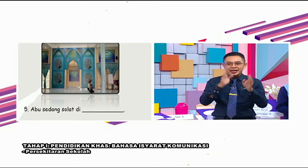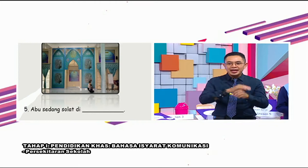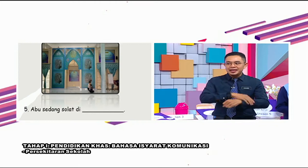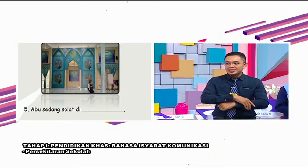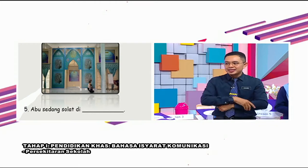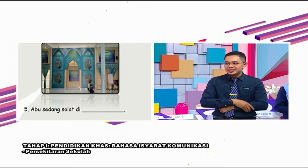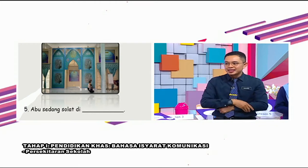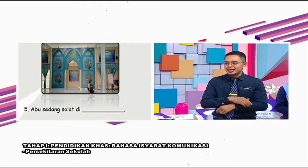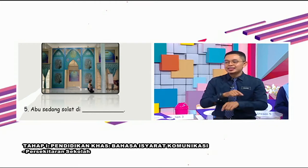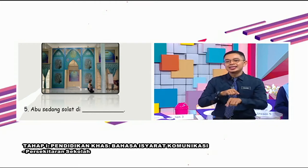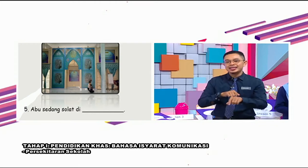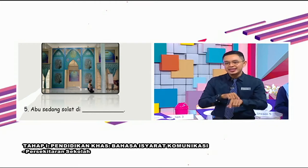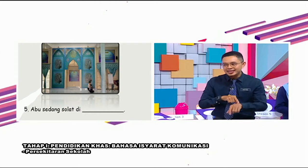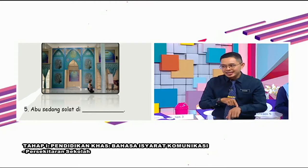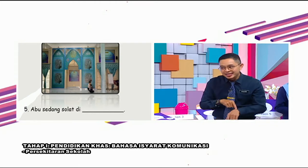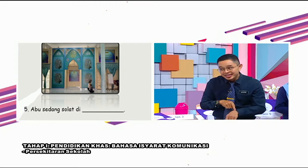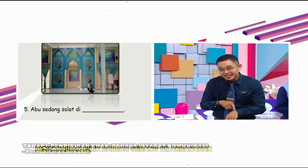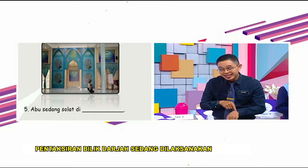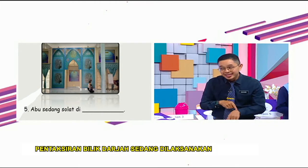Solat. Solat. Di. Di.